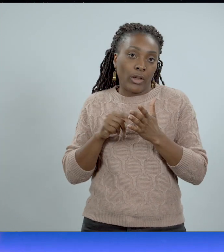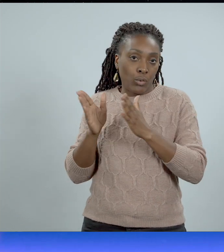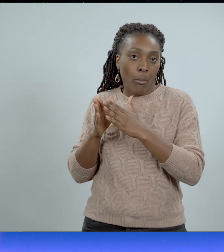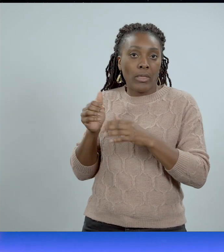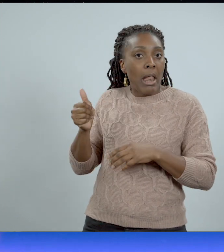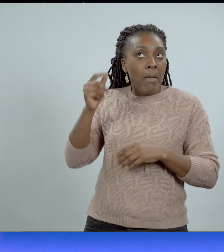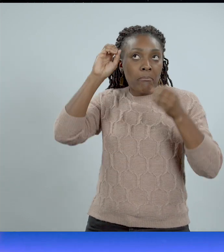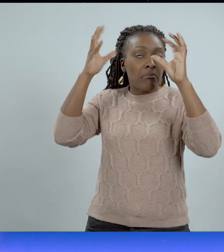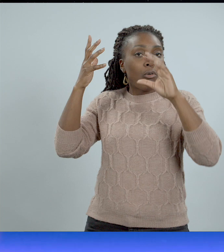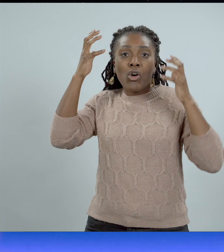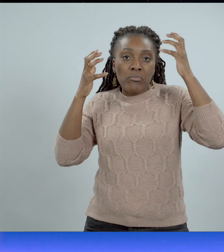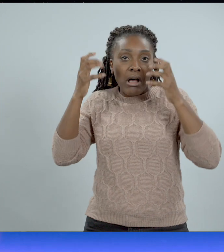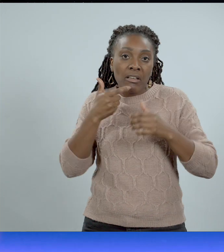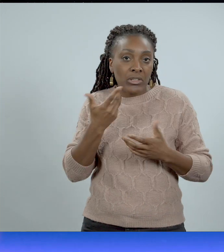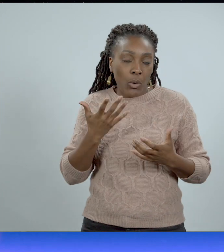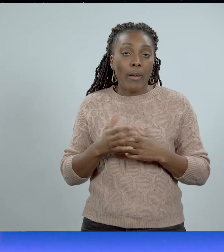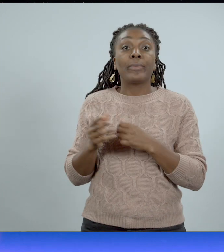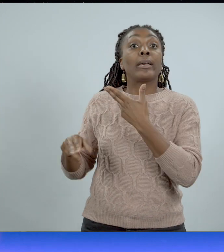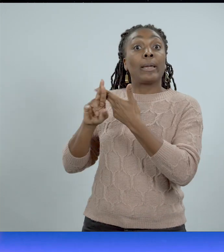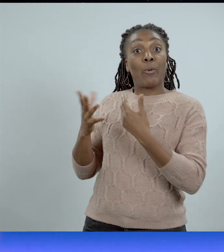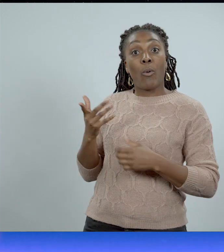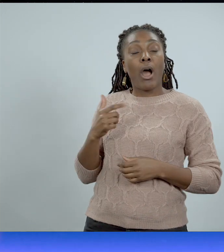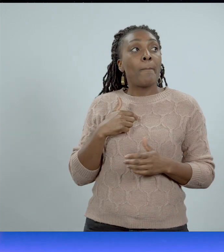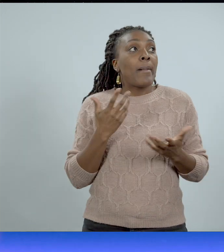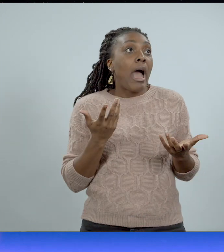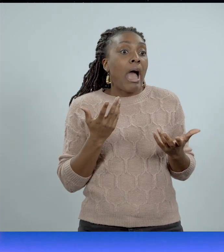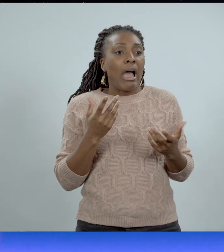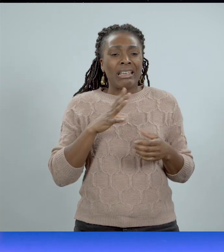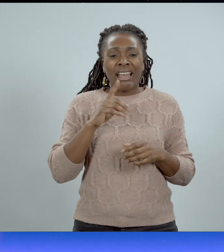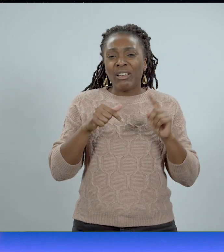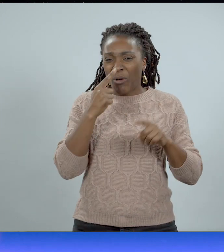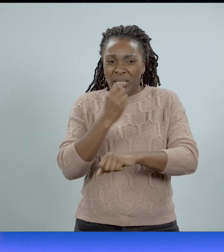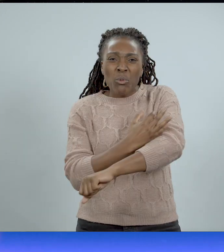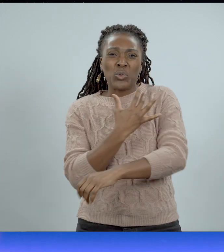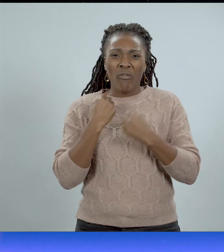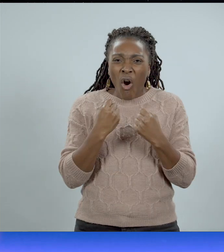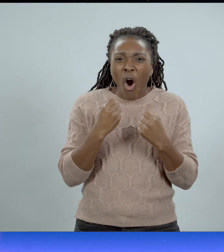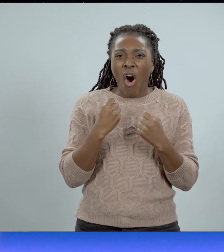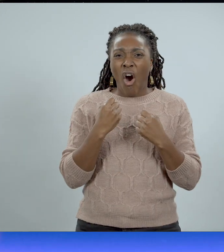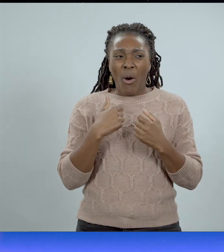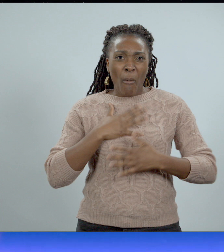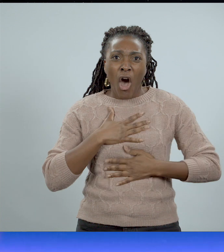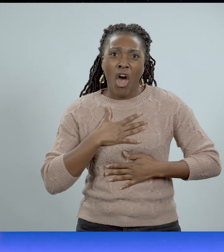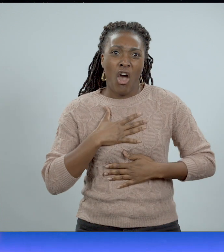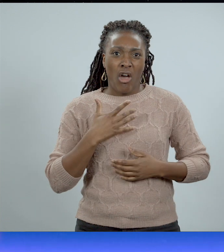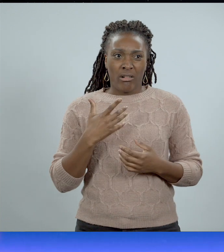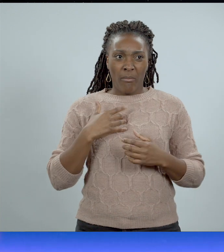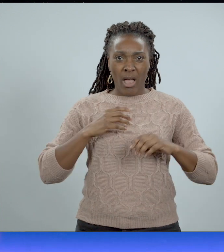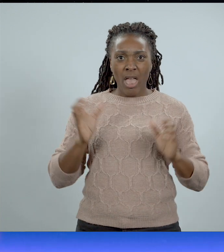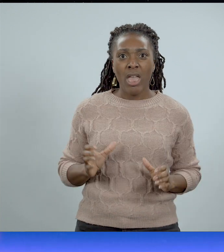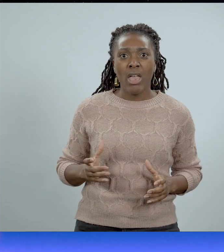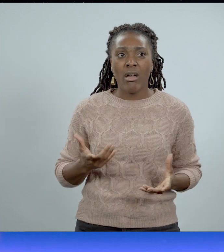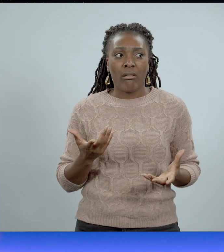quiproquo ou d'incompréhension. En fait, elle m'a dit, vous savez, où il y a des émotions fortes, il y a de la peur, il y a de